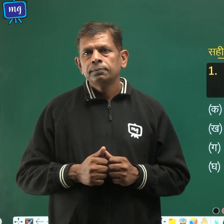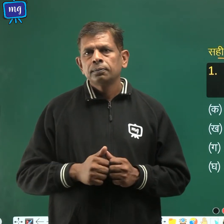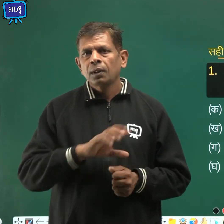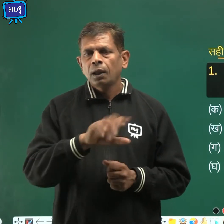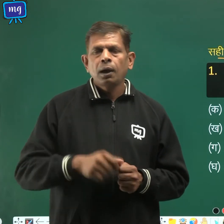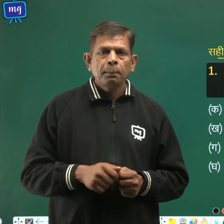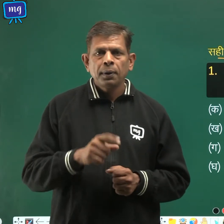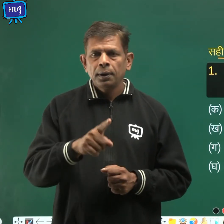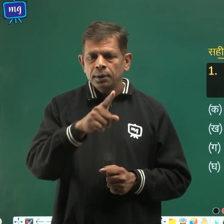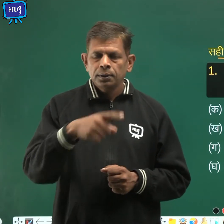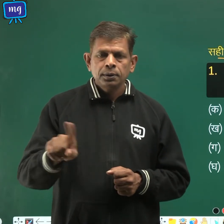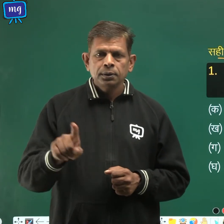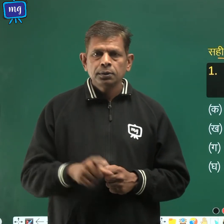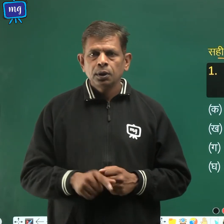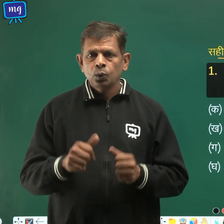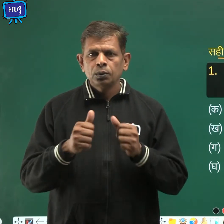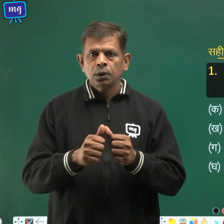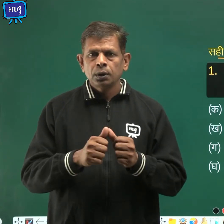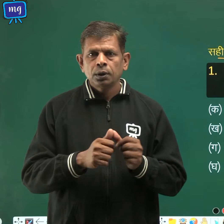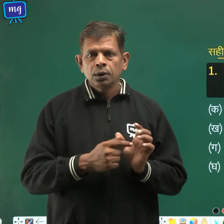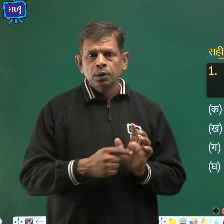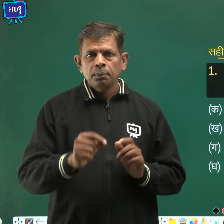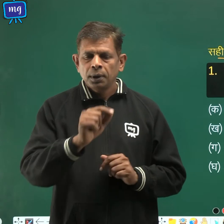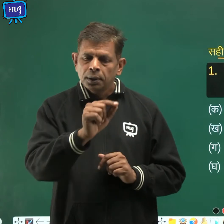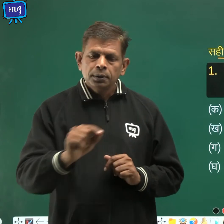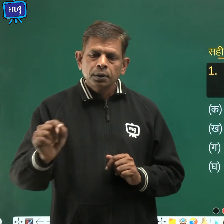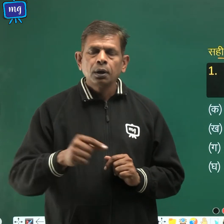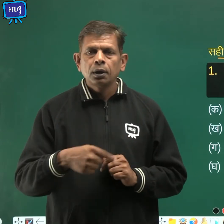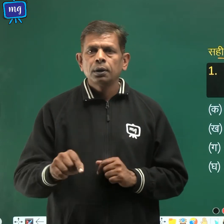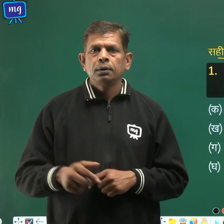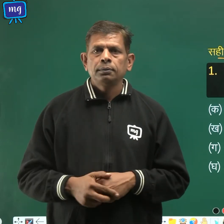हमें सही उत्तर के सामने निशान लगाना है।